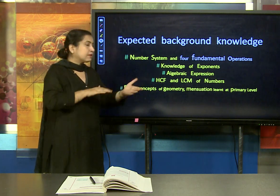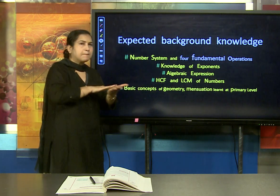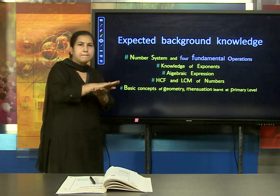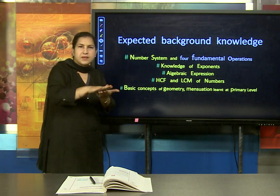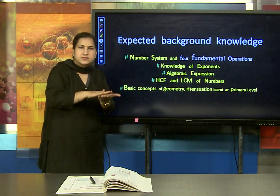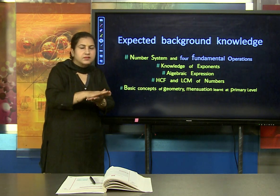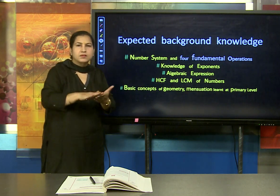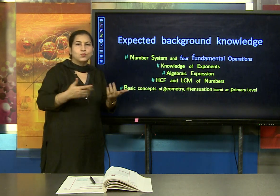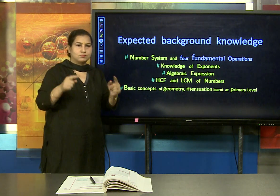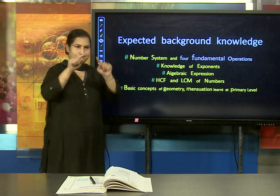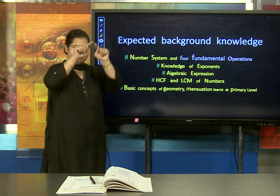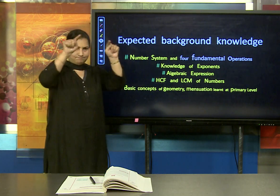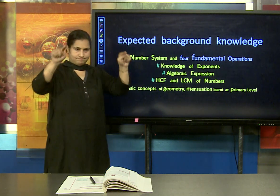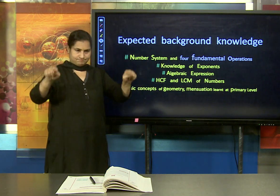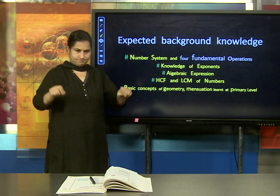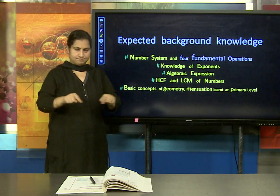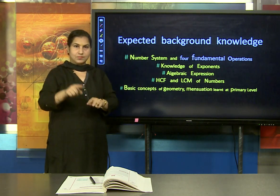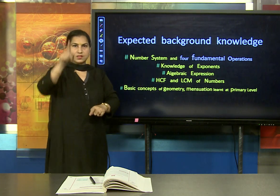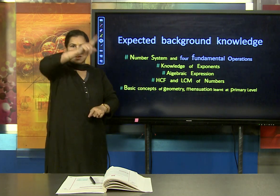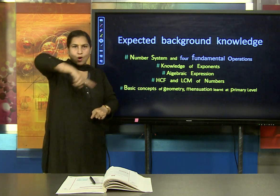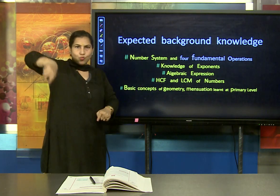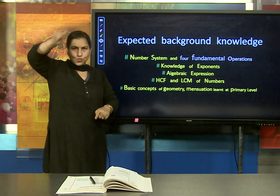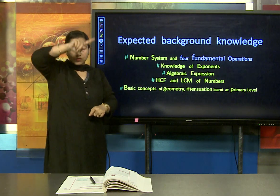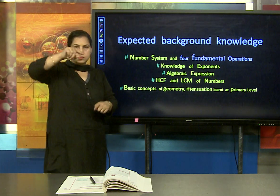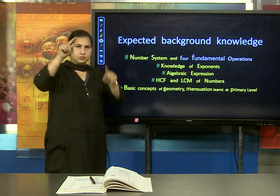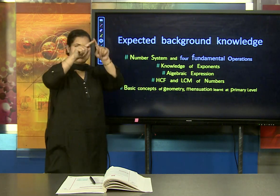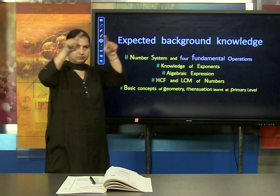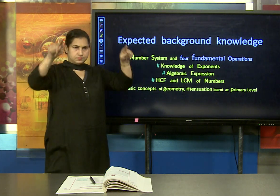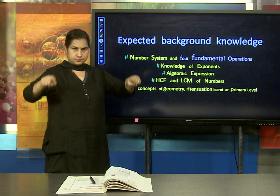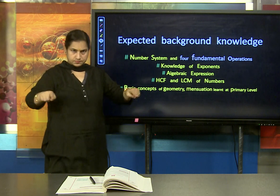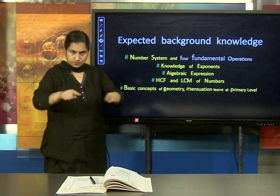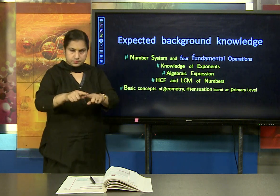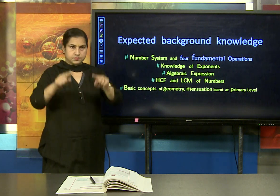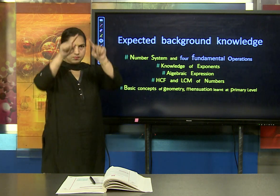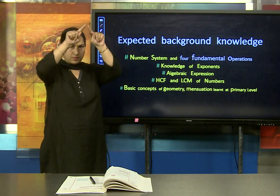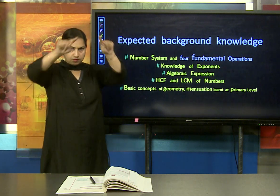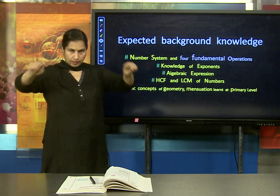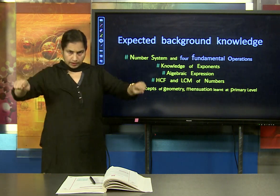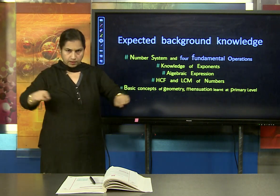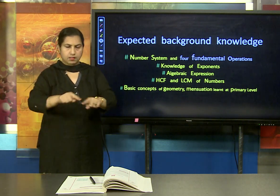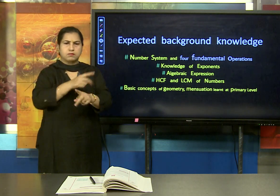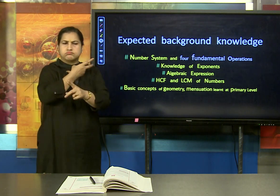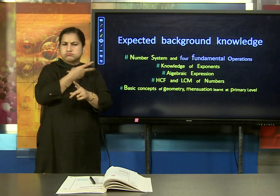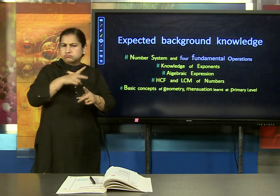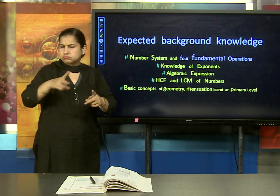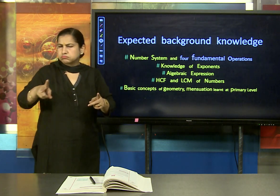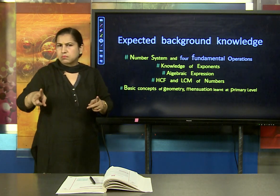बेसिक कॉन्सेप्ट्स ऑफ ज्योमेट्री और मेंसुरेशंस एट प्राइमरी लेवल, इन सब की जानकारी